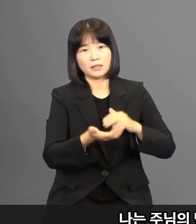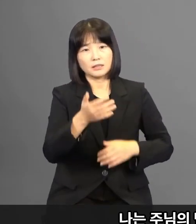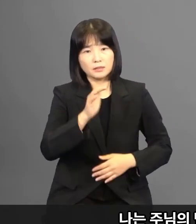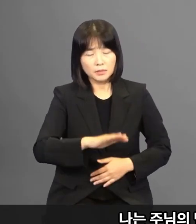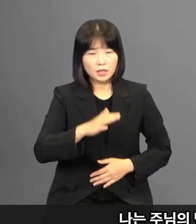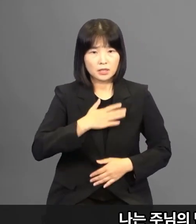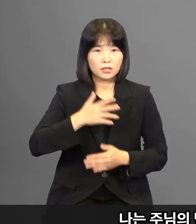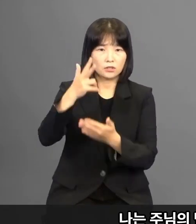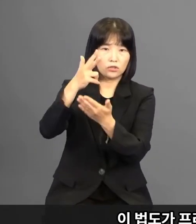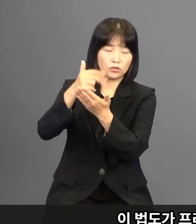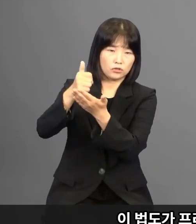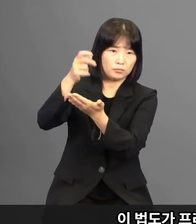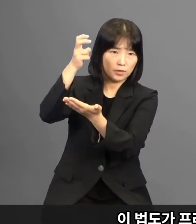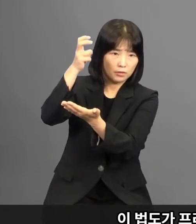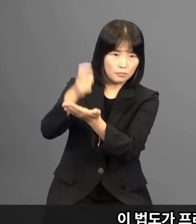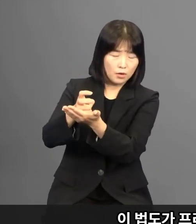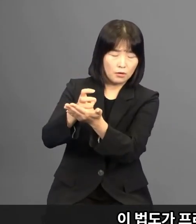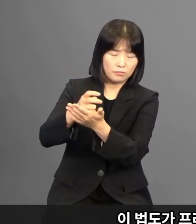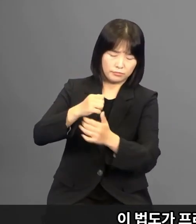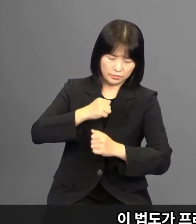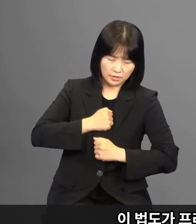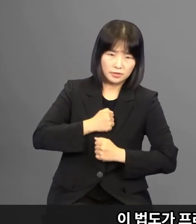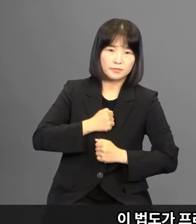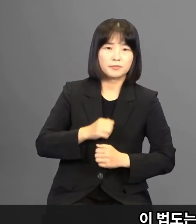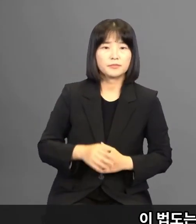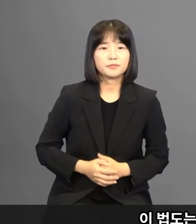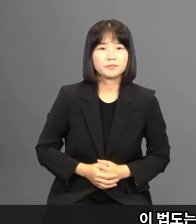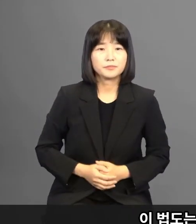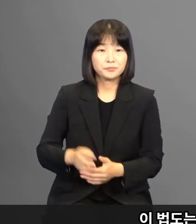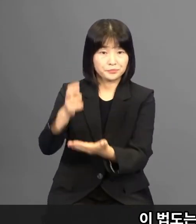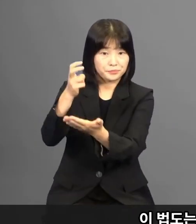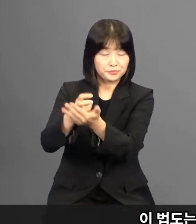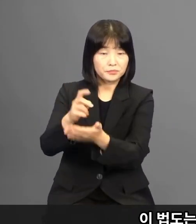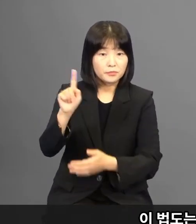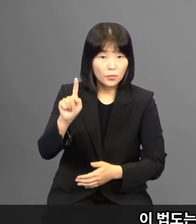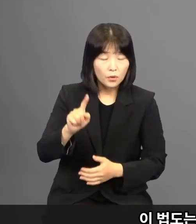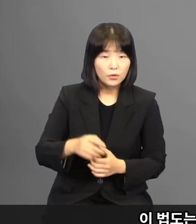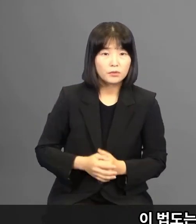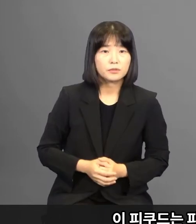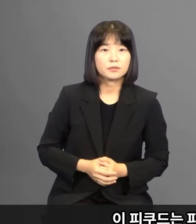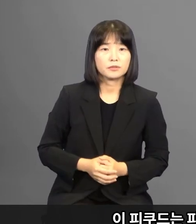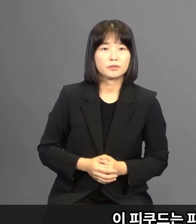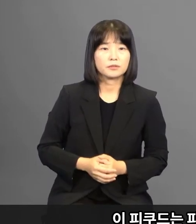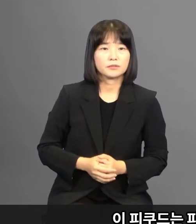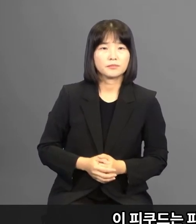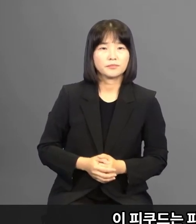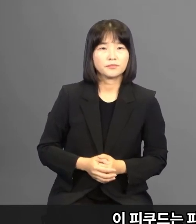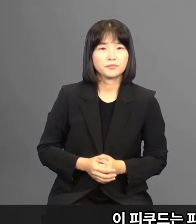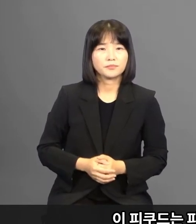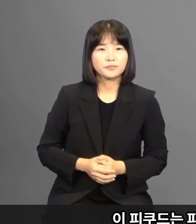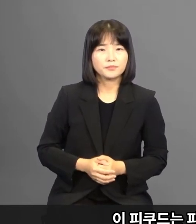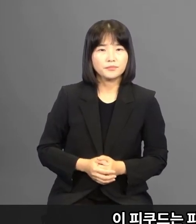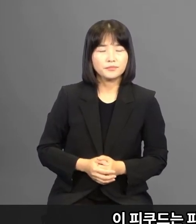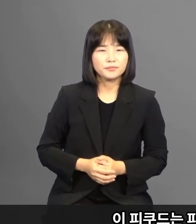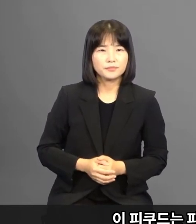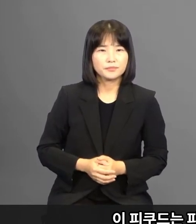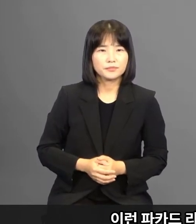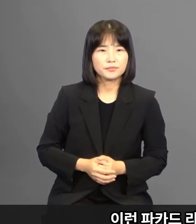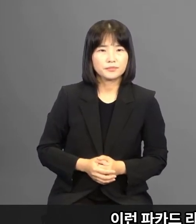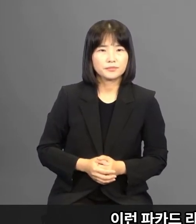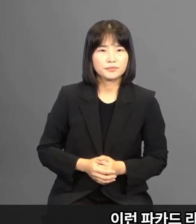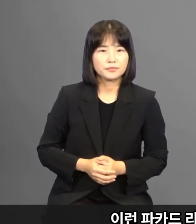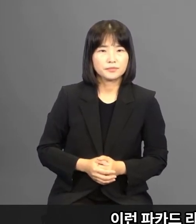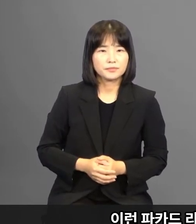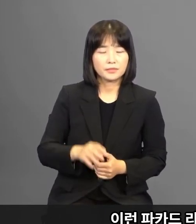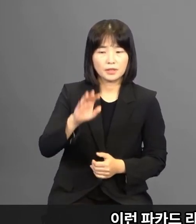법도를 벗어나지 않습니다. 이 법도가 프리셉트라고 되어 있습니다. 이 법도는 피쿠드라는 단어인데, 이 피쿠드는 파카드에서 나온 단어입니다.